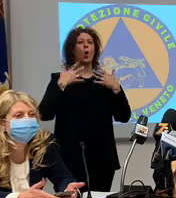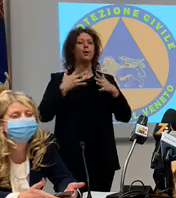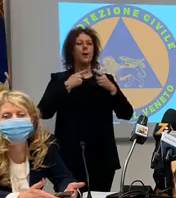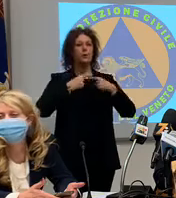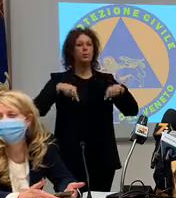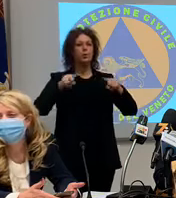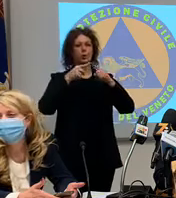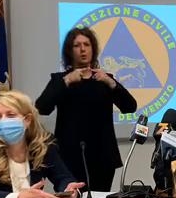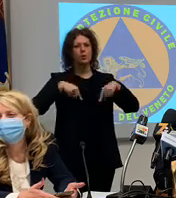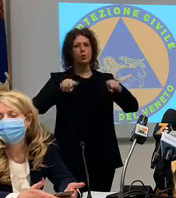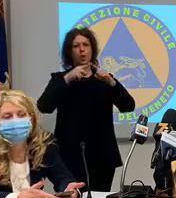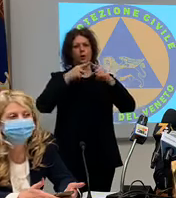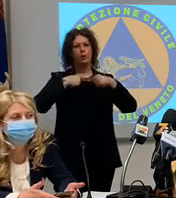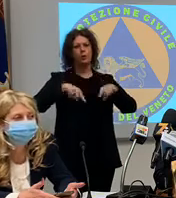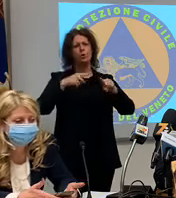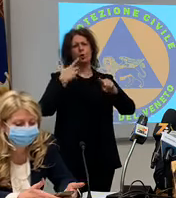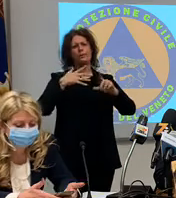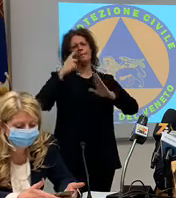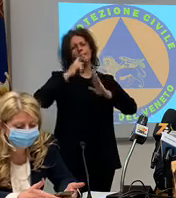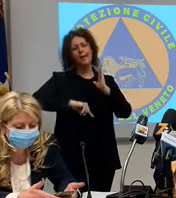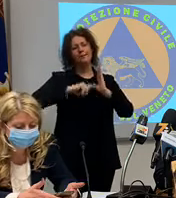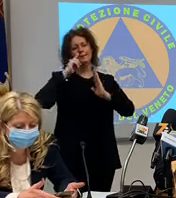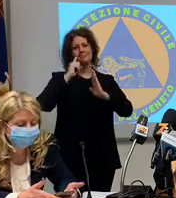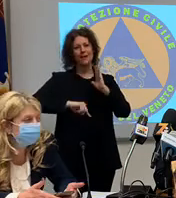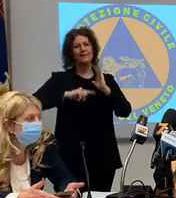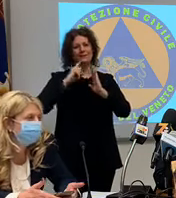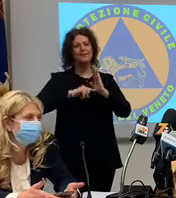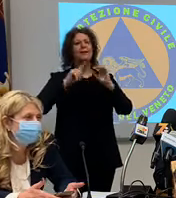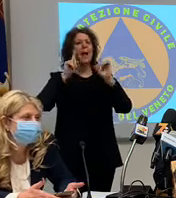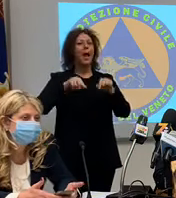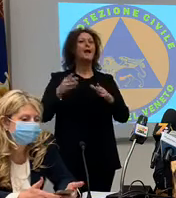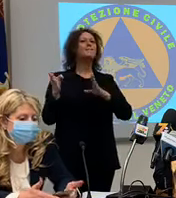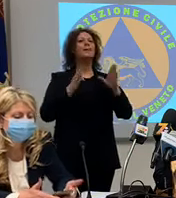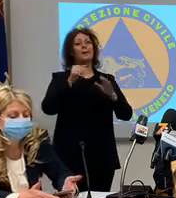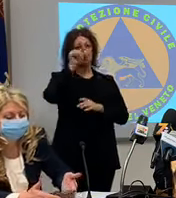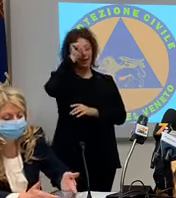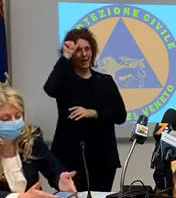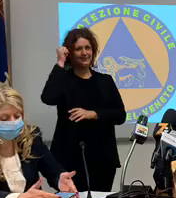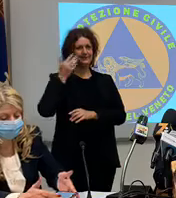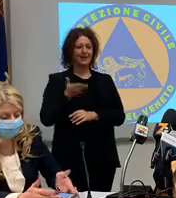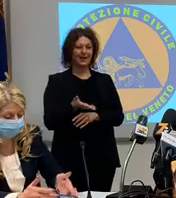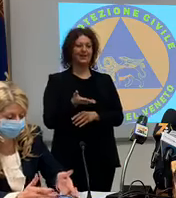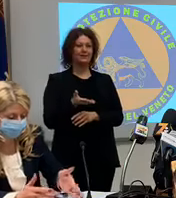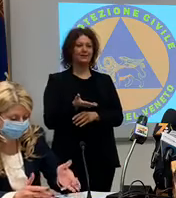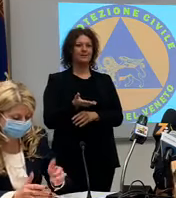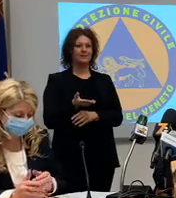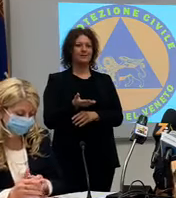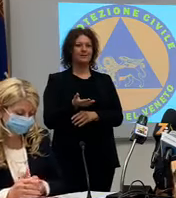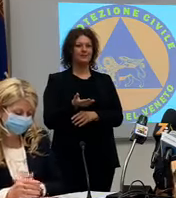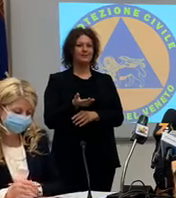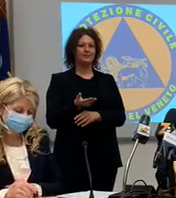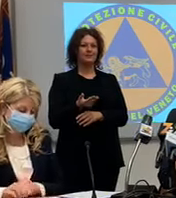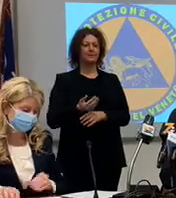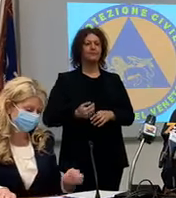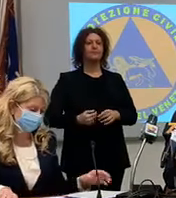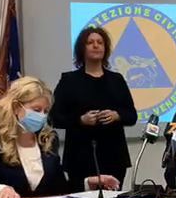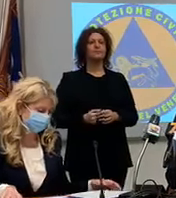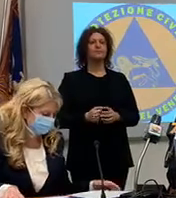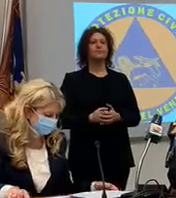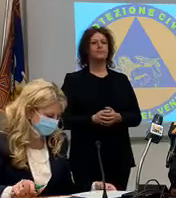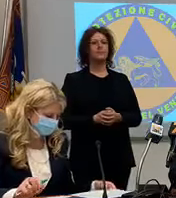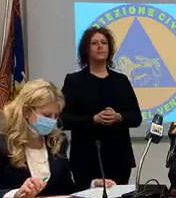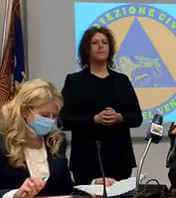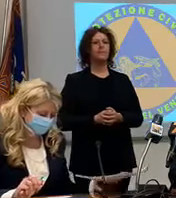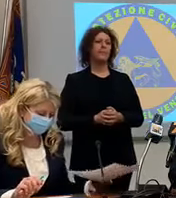Considerate che tutta l'estate anche qui diciamola perché ti ringrazio per la domanda ma abbiate anche come si può dire un minimo di di